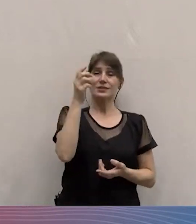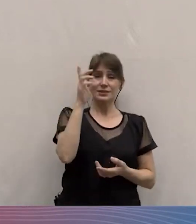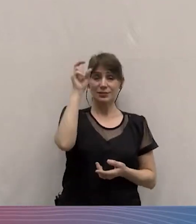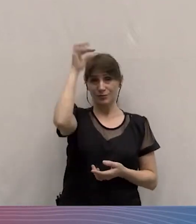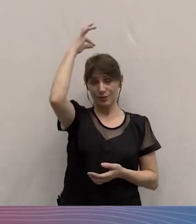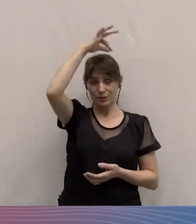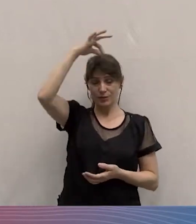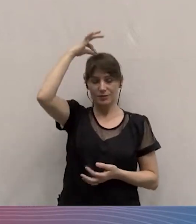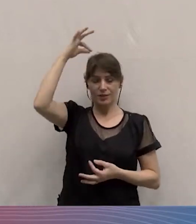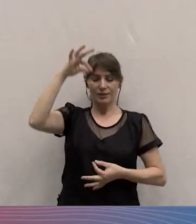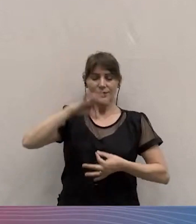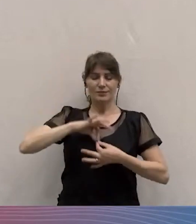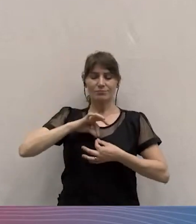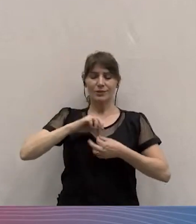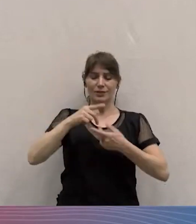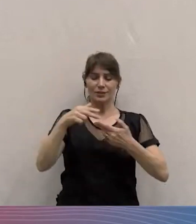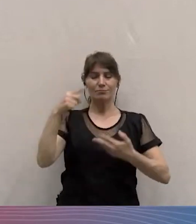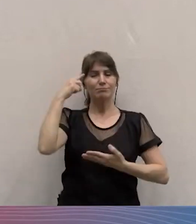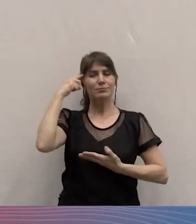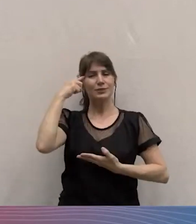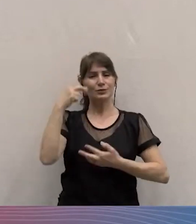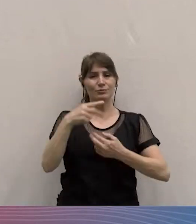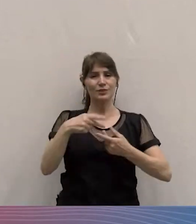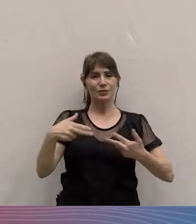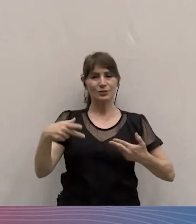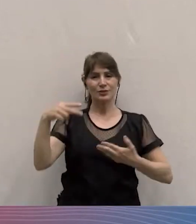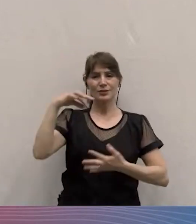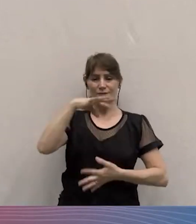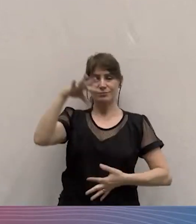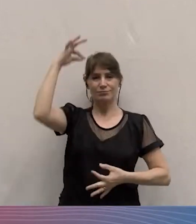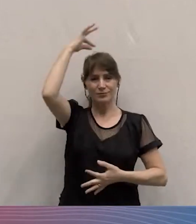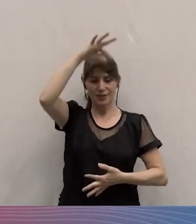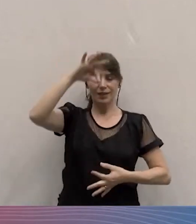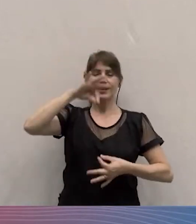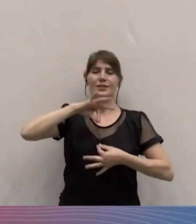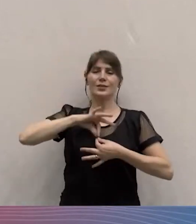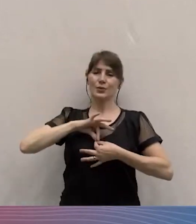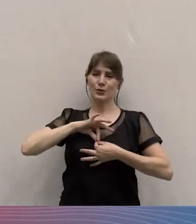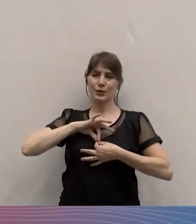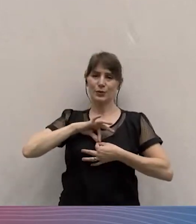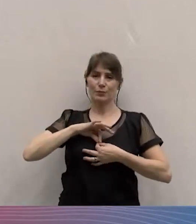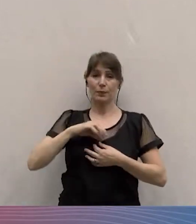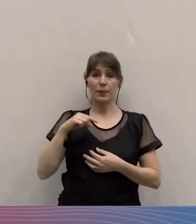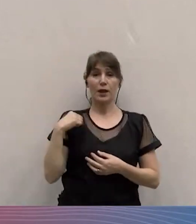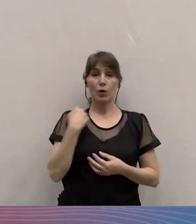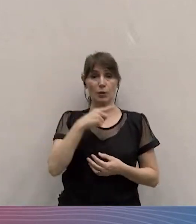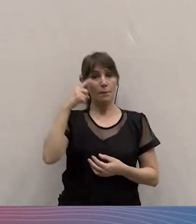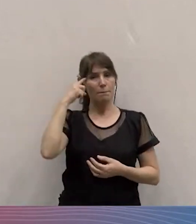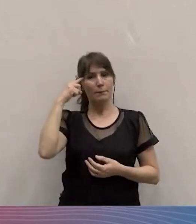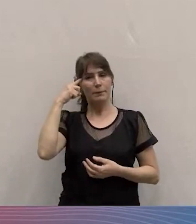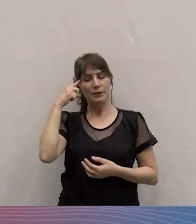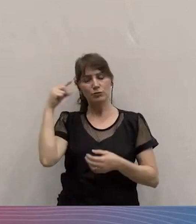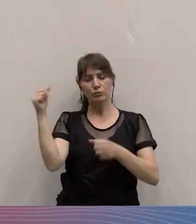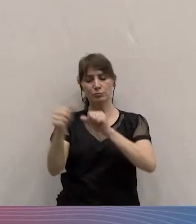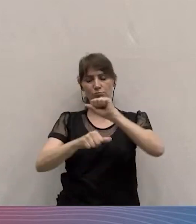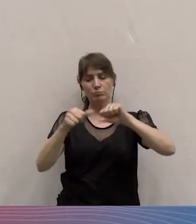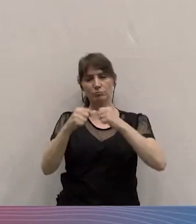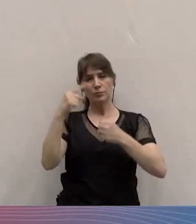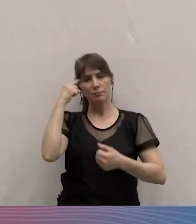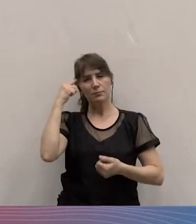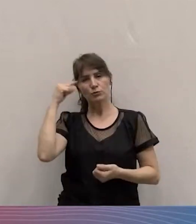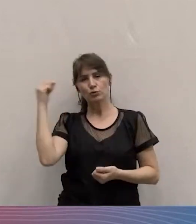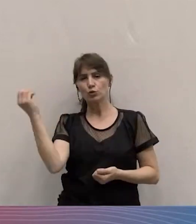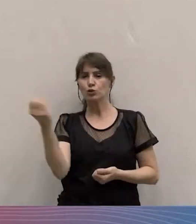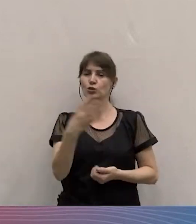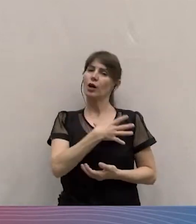Espírito pensam das coisas do Espírito. Hoje nós temos uma mente renovada. A nossa